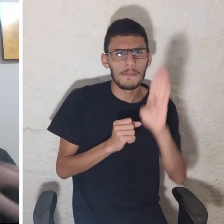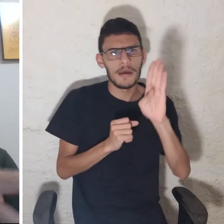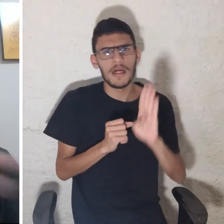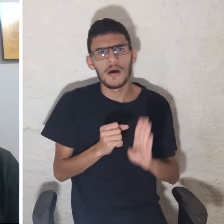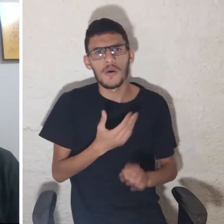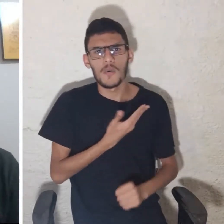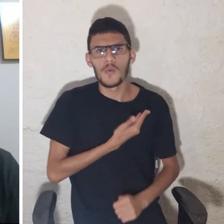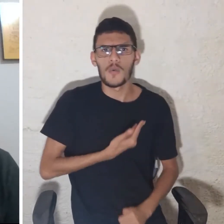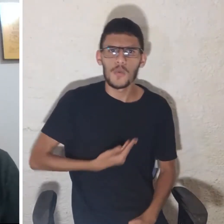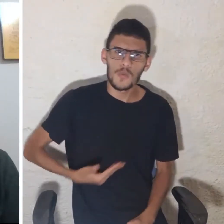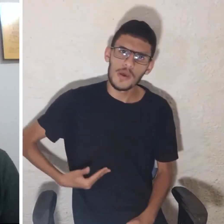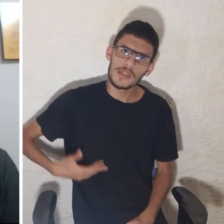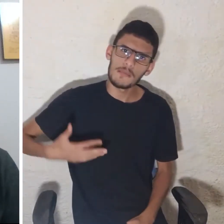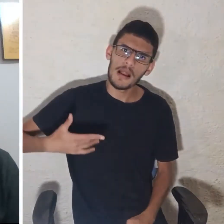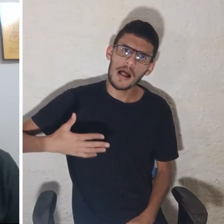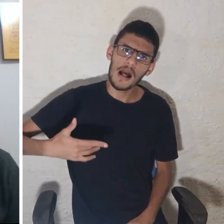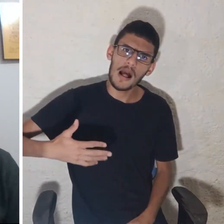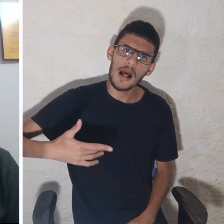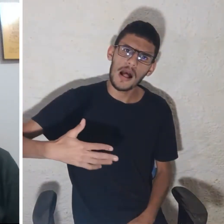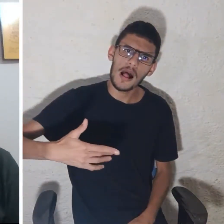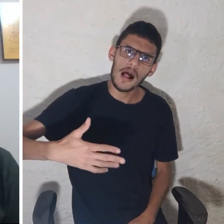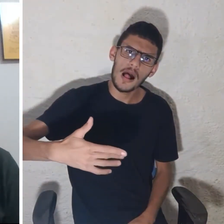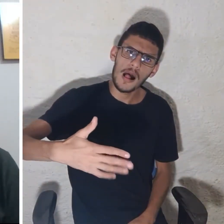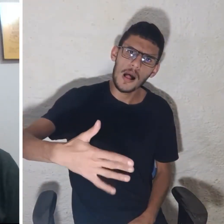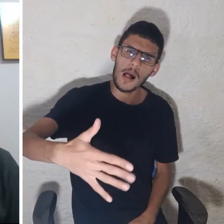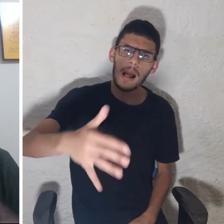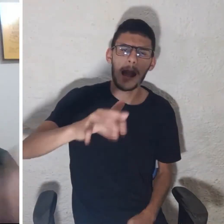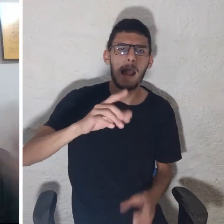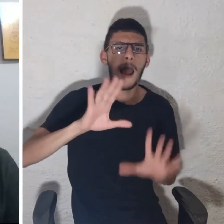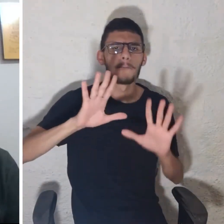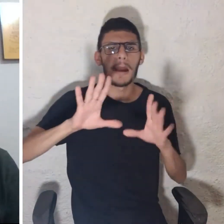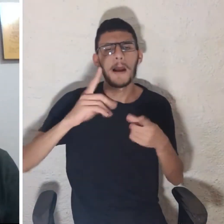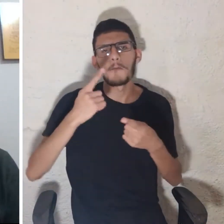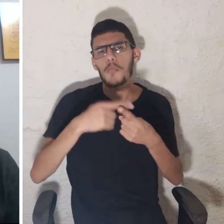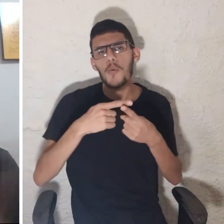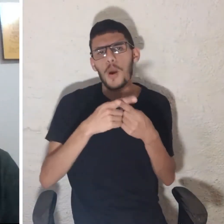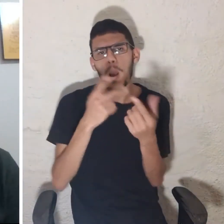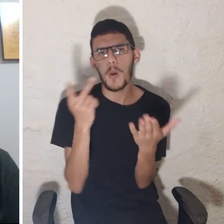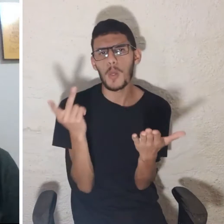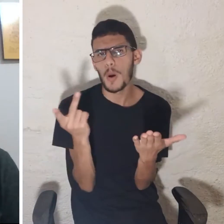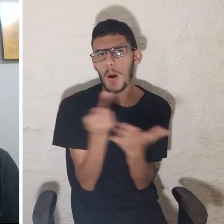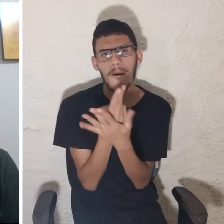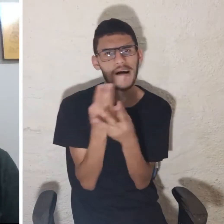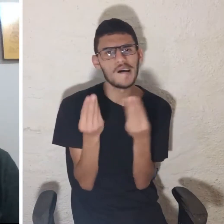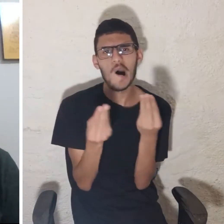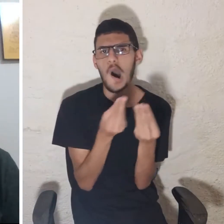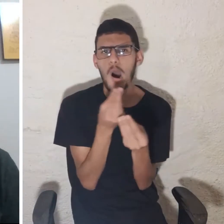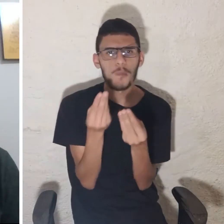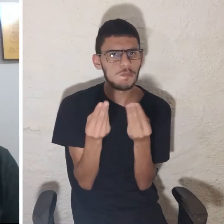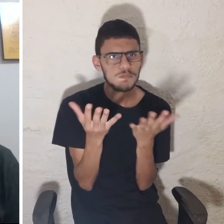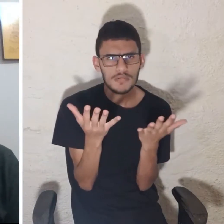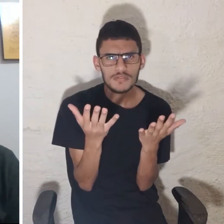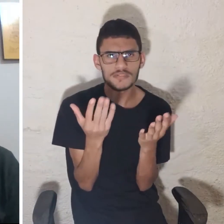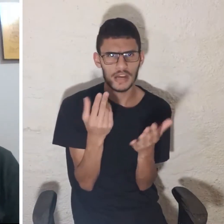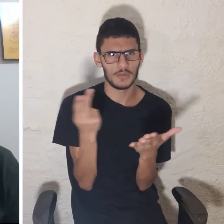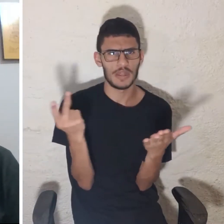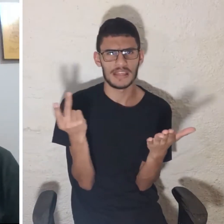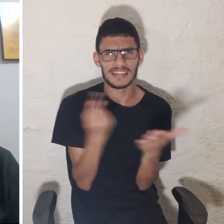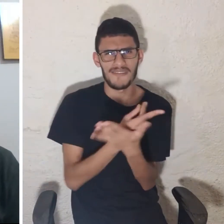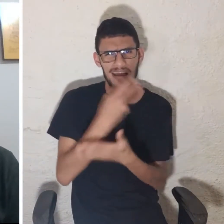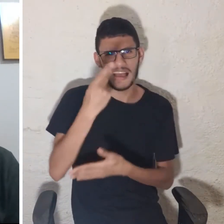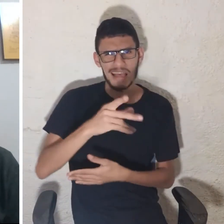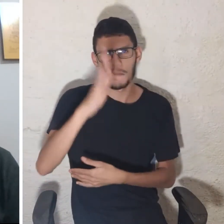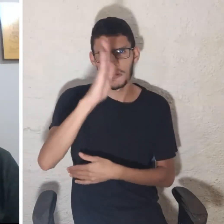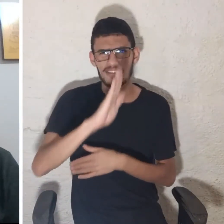ele governa o resto do Império Português. Né? Por que isso aconteceu? Como é que isso aconteceu? Como é que esse rei veio